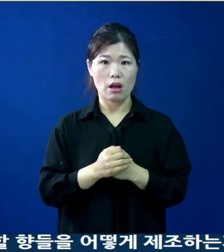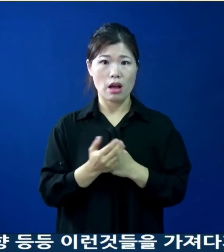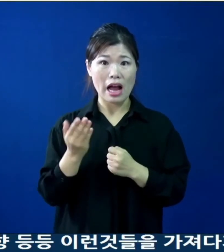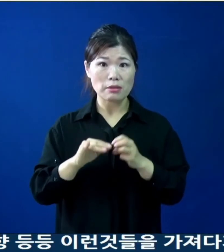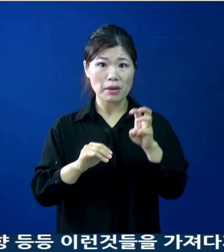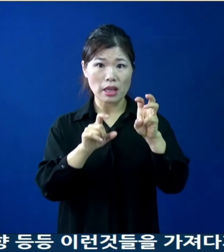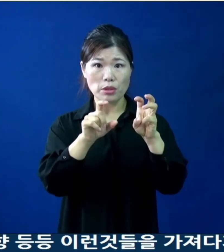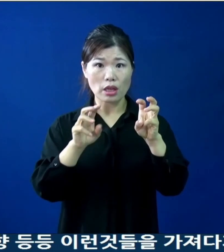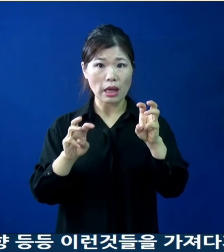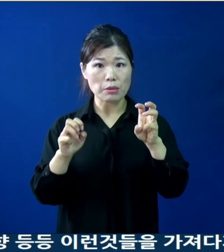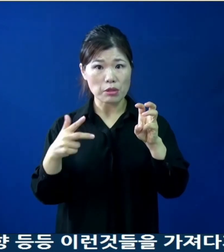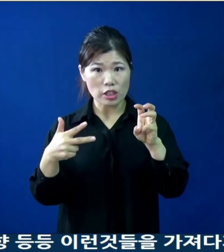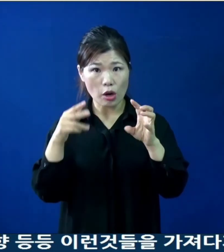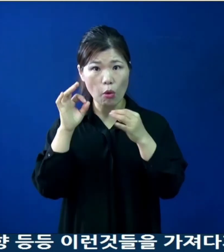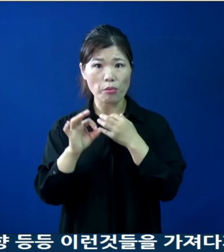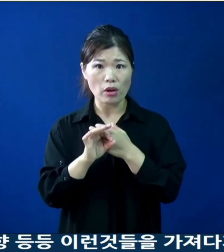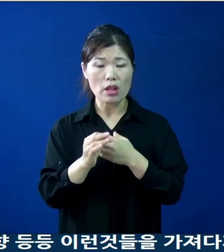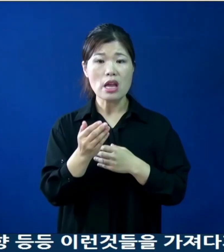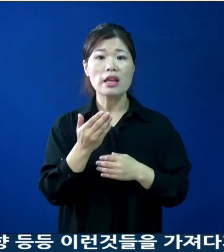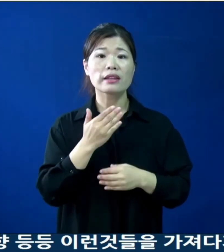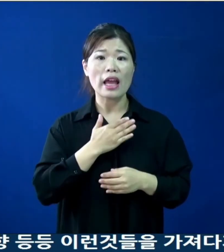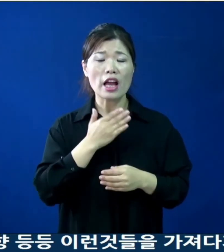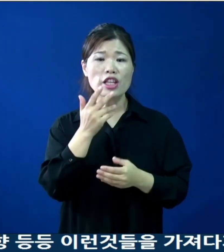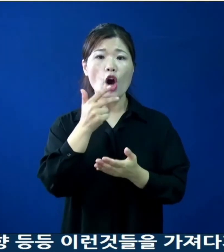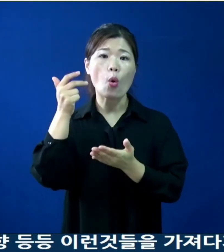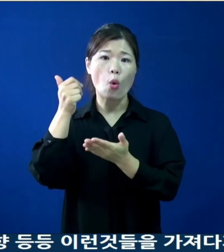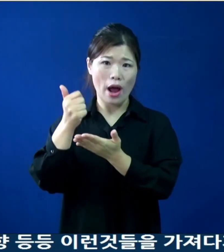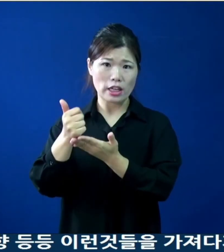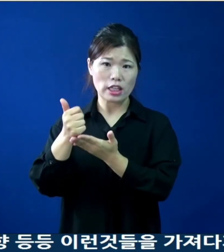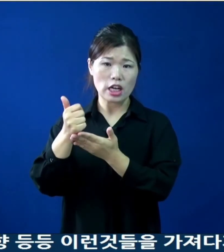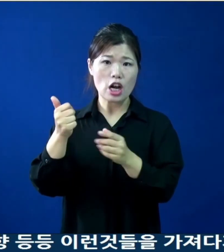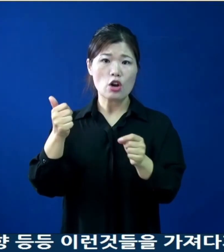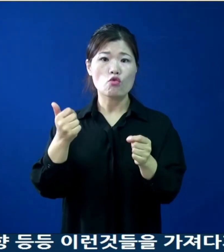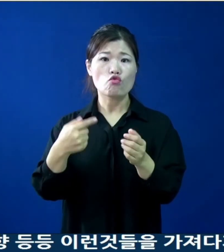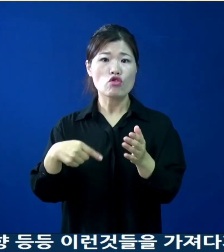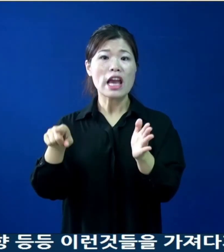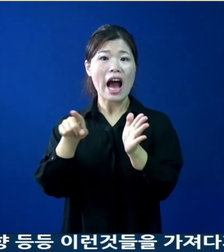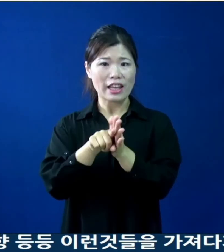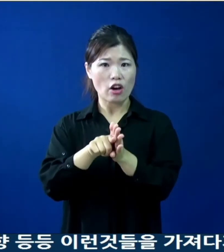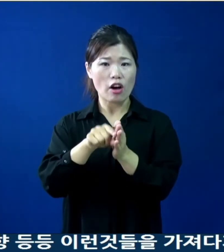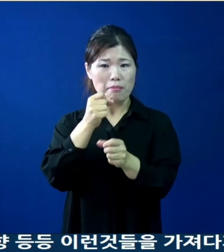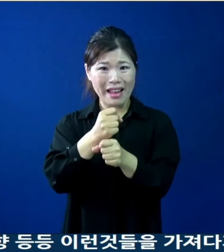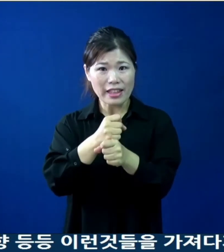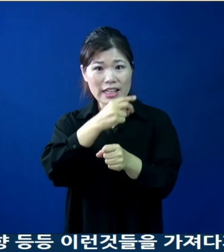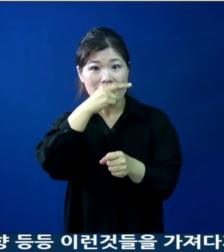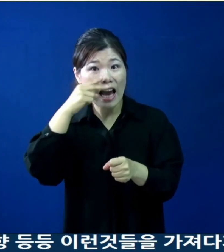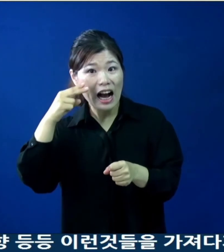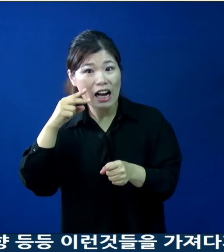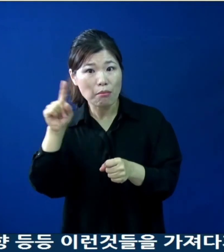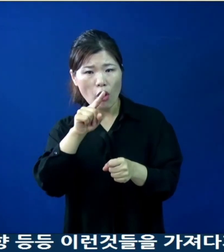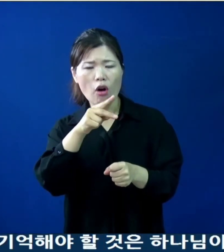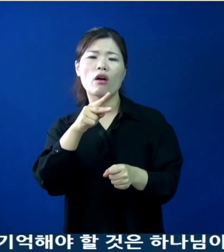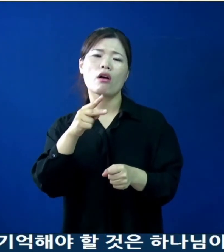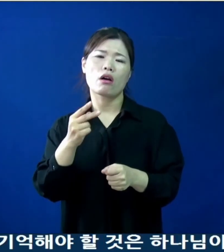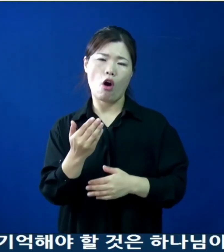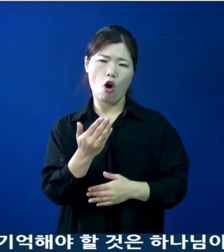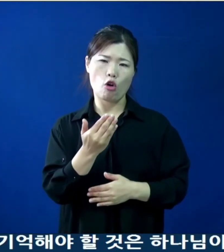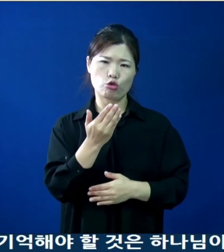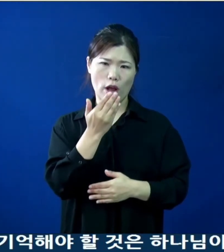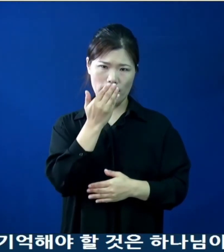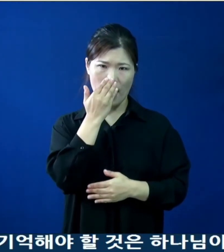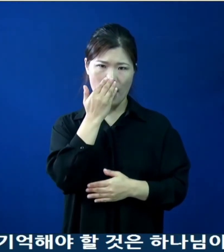37절에 가니까 내가 여호와를 위하여 만들 향은 뭐하니? 거룩한 것이니